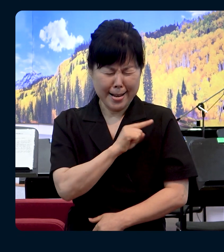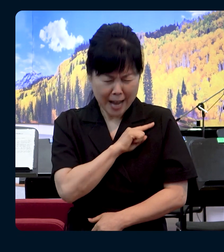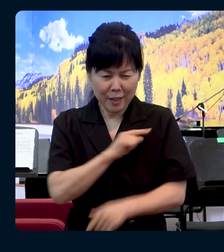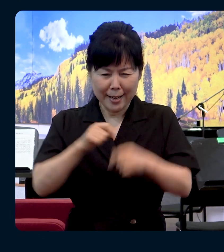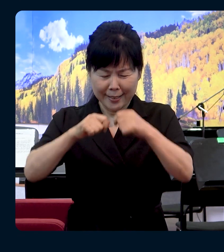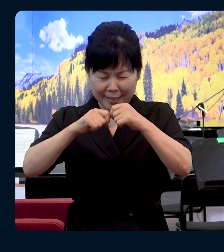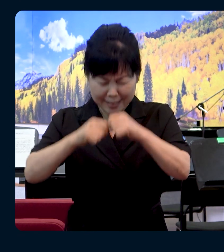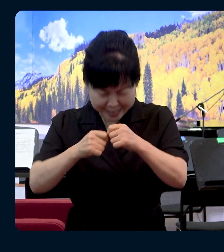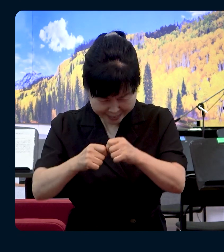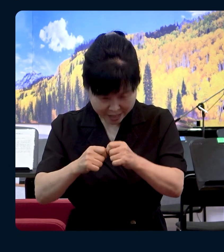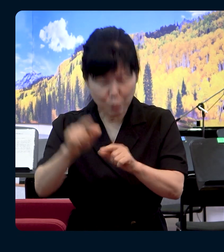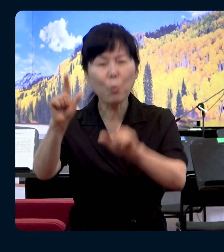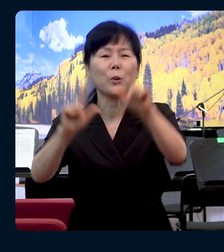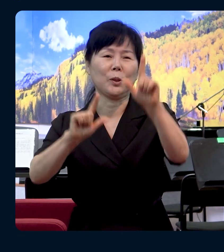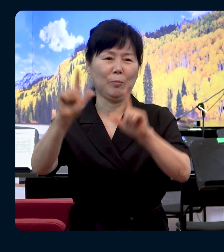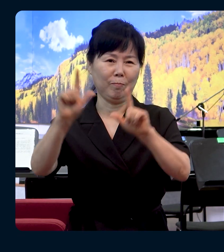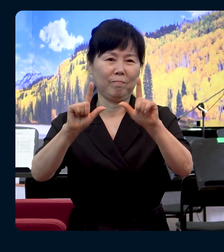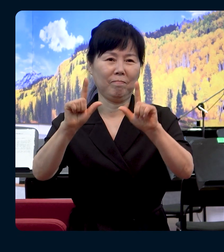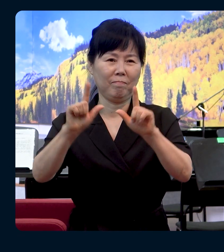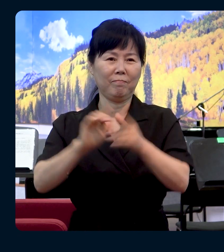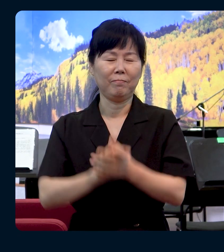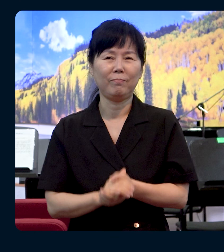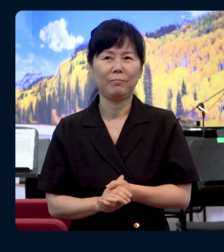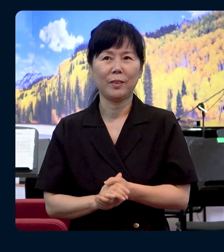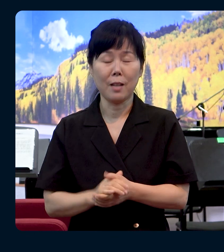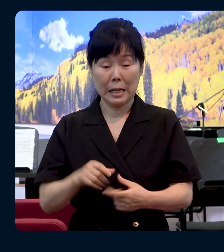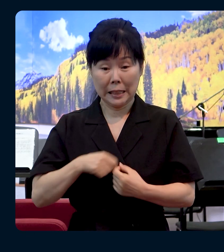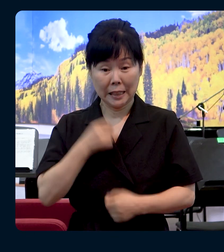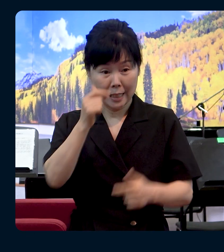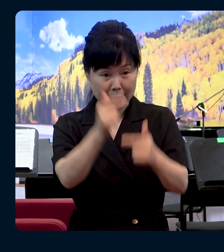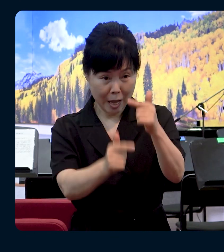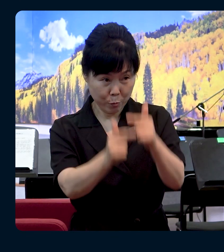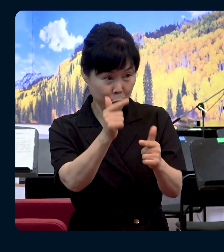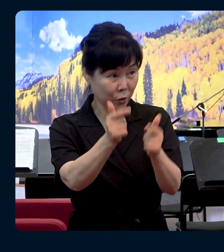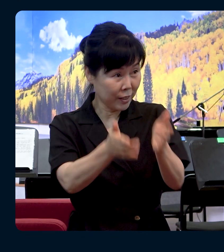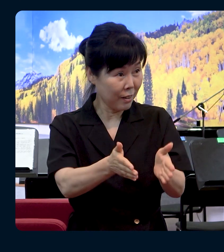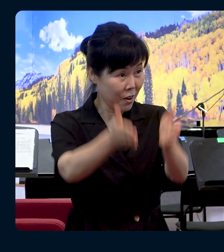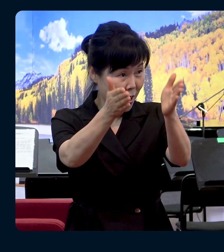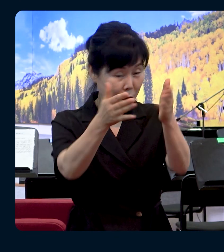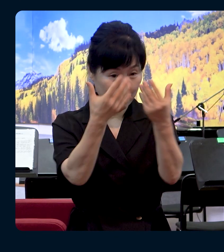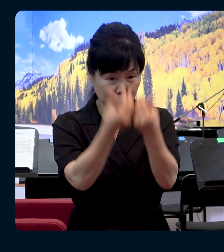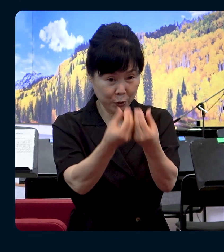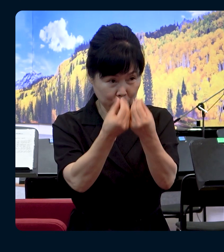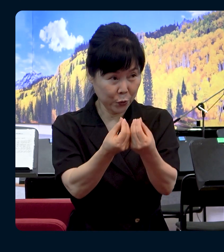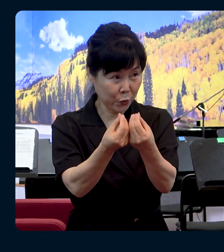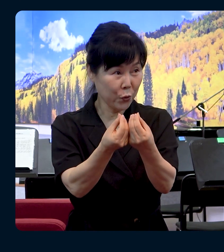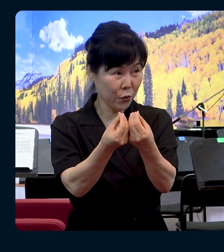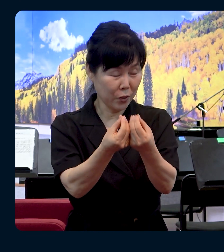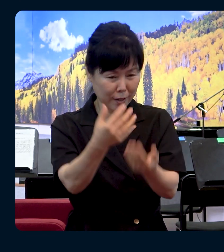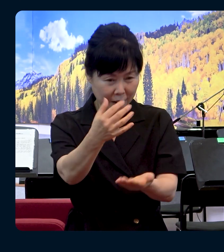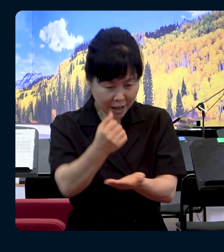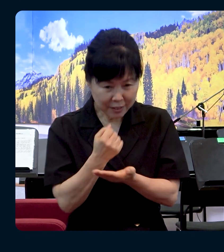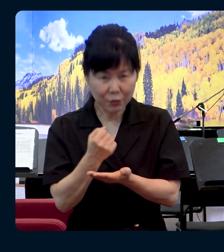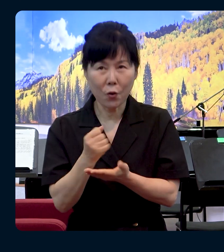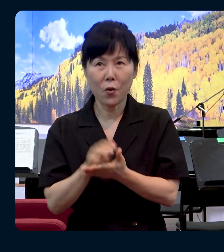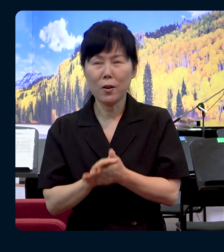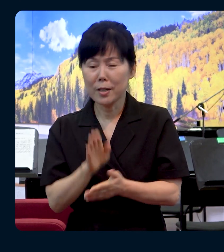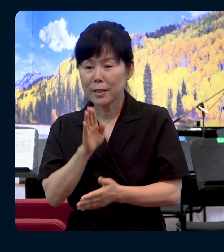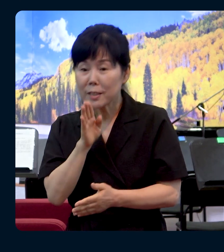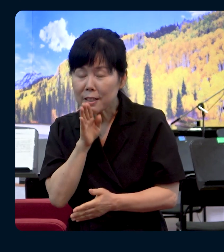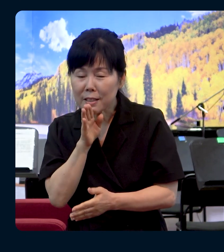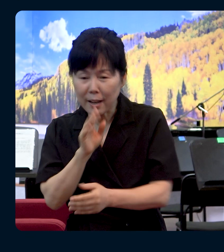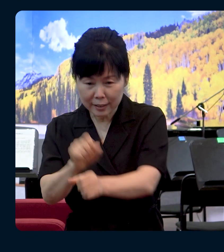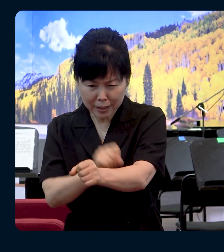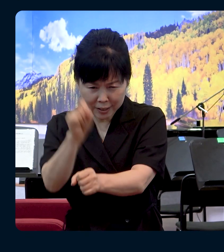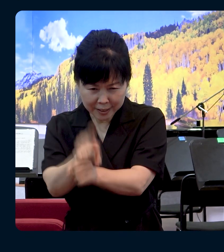디테일한 부분이라고 말씀드릴 수 있어요. 의의 나무라고 하는 비유와 상징으로 시작해서 실제적